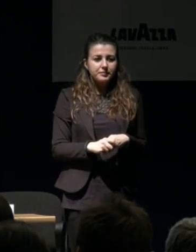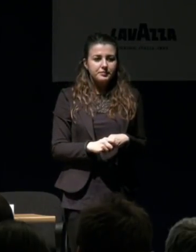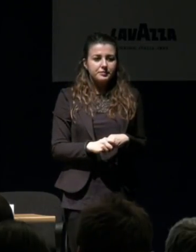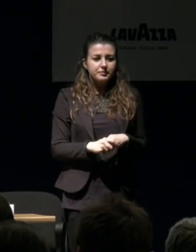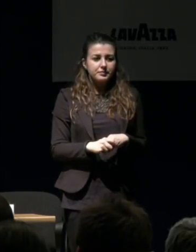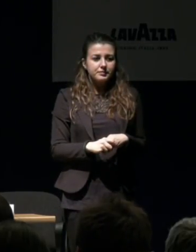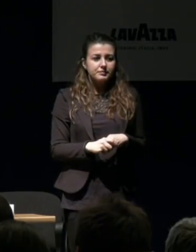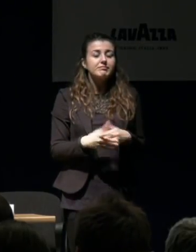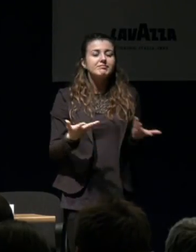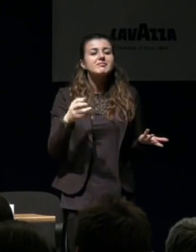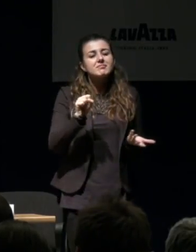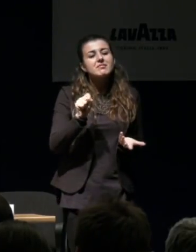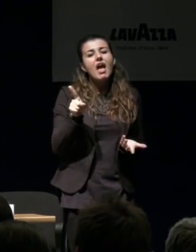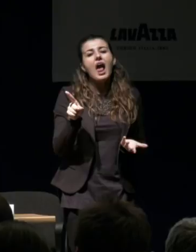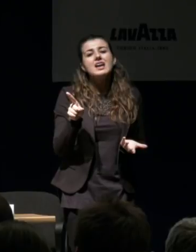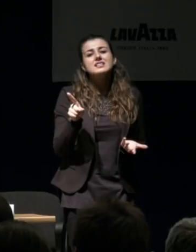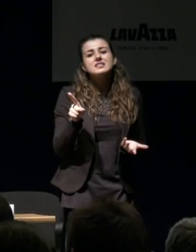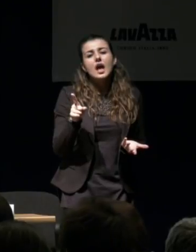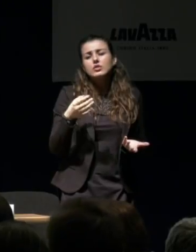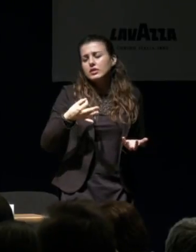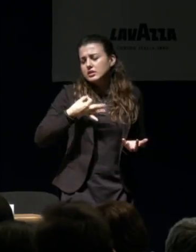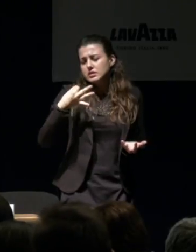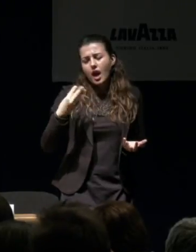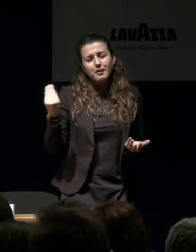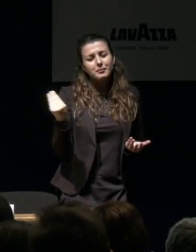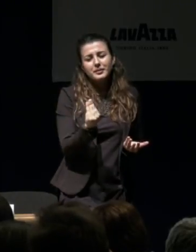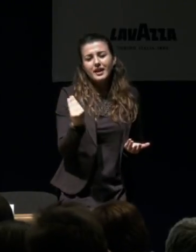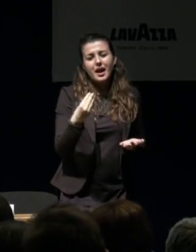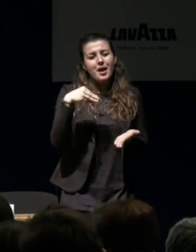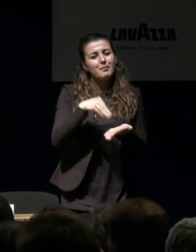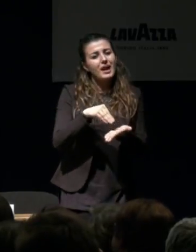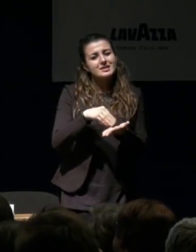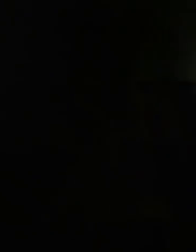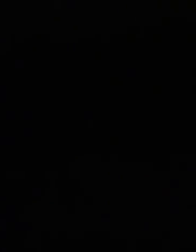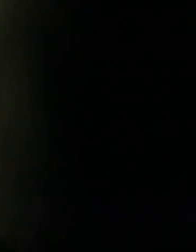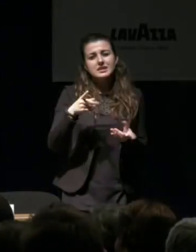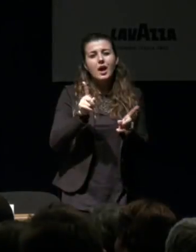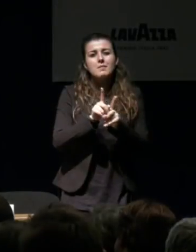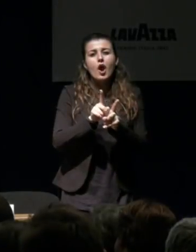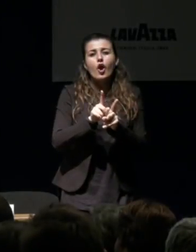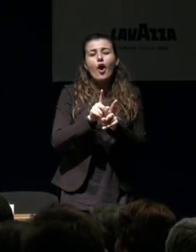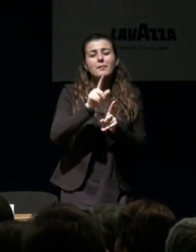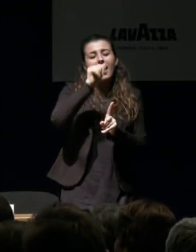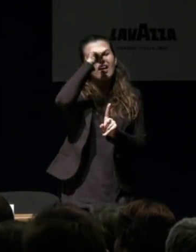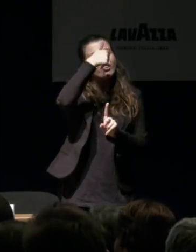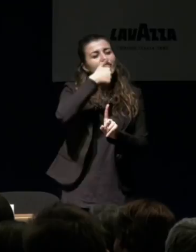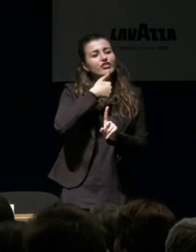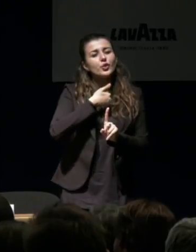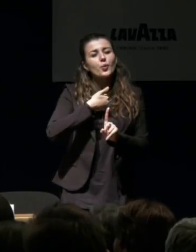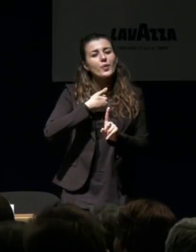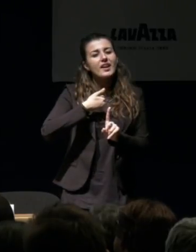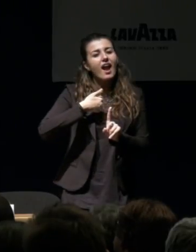e alessandro c'era c'era sempre e come figura intellettuale